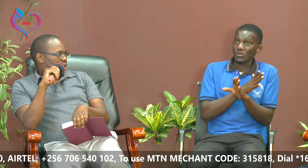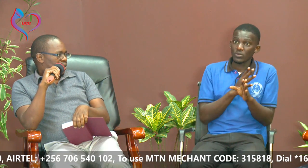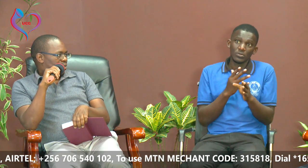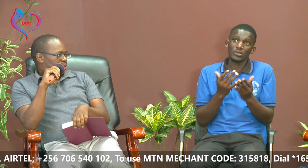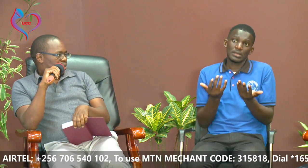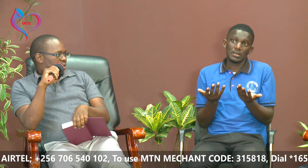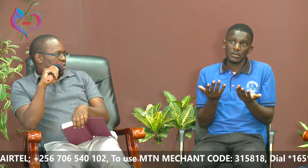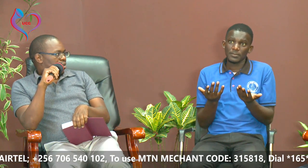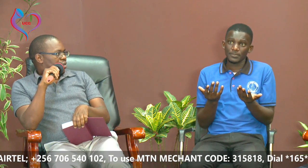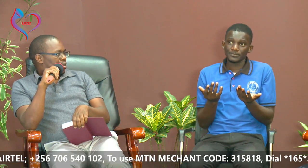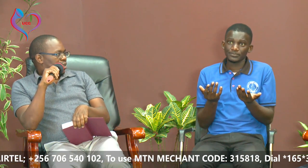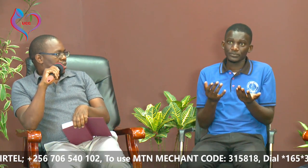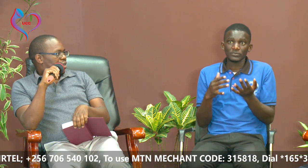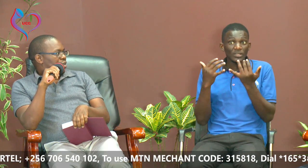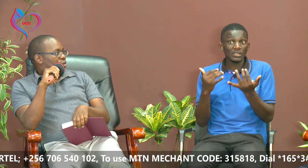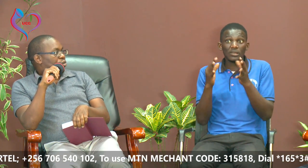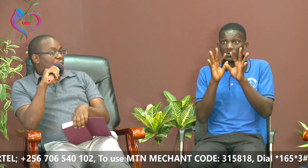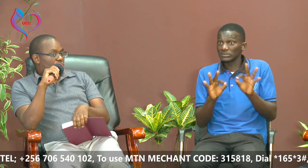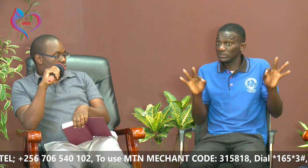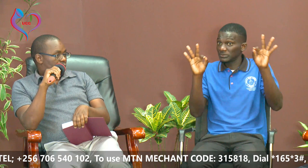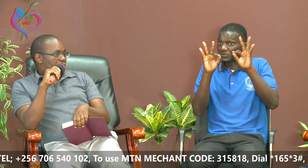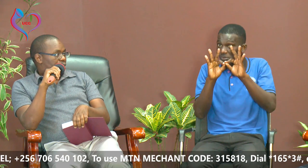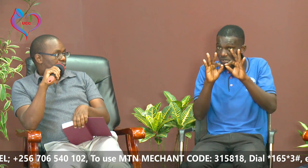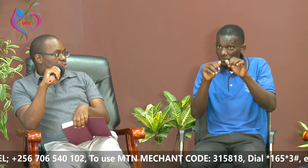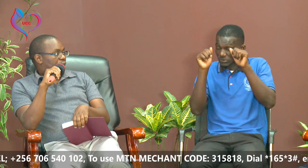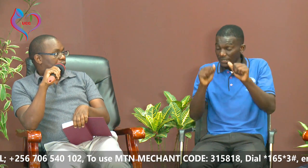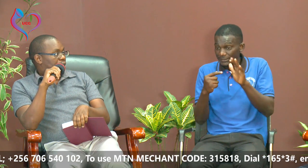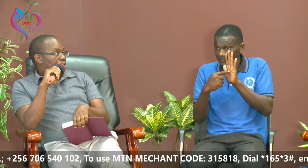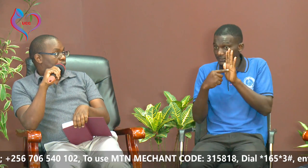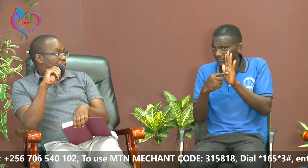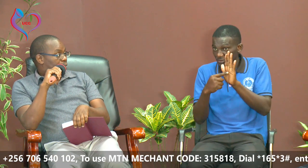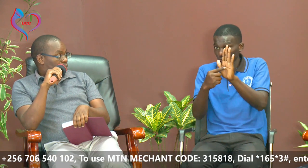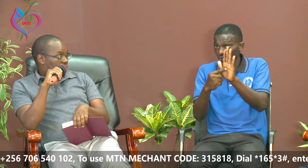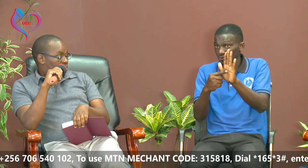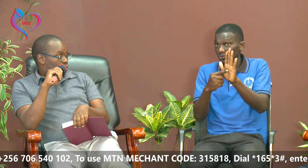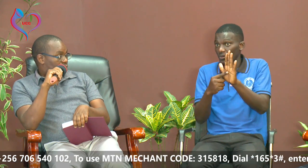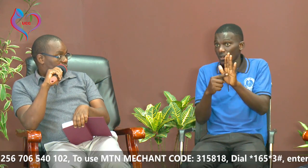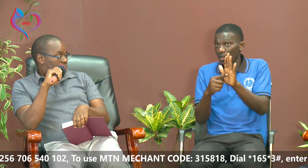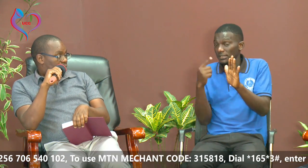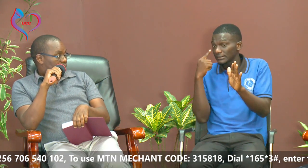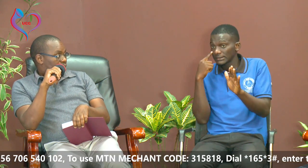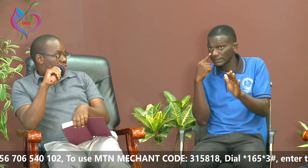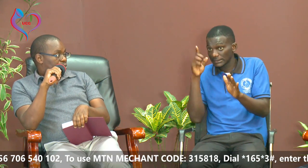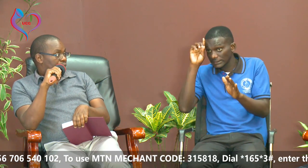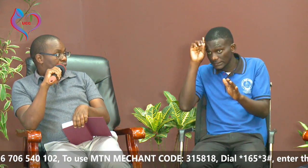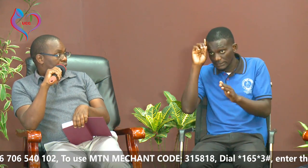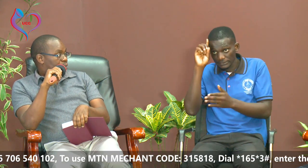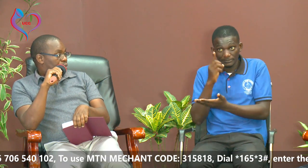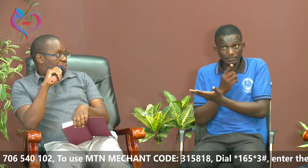Ontegera. Relevance yoye kujayo kulabo. Okutani kukundaba. Radio ye exposing them soke. Radio ye exposing,